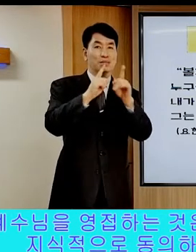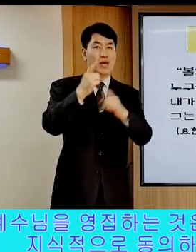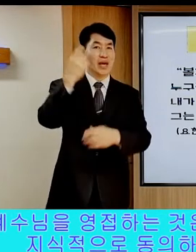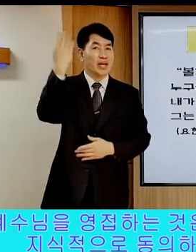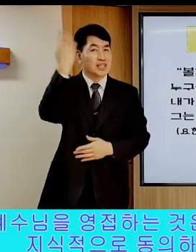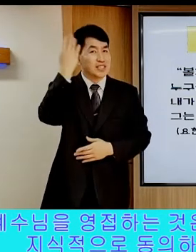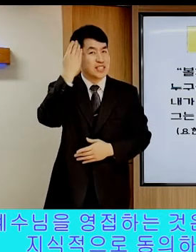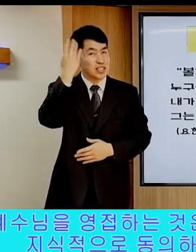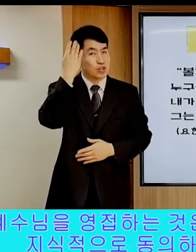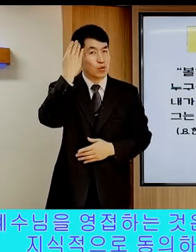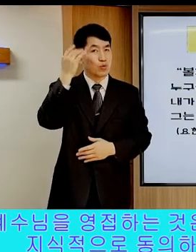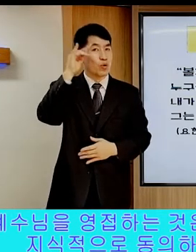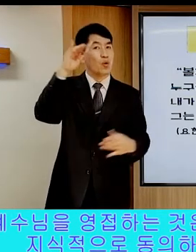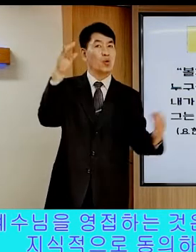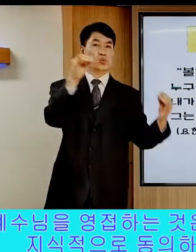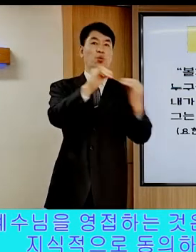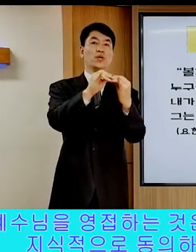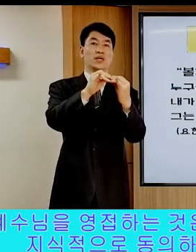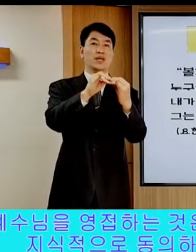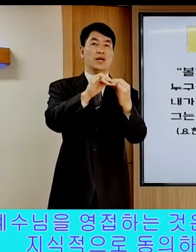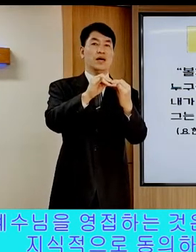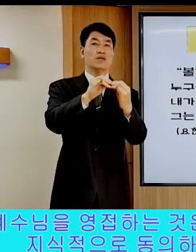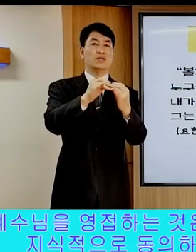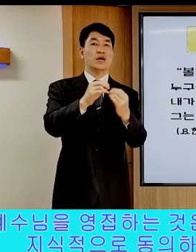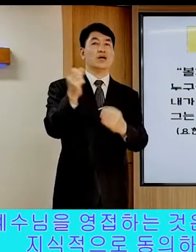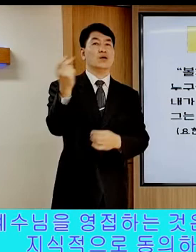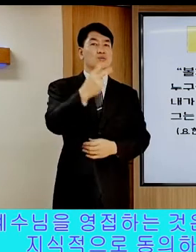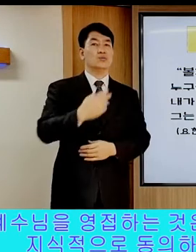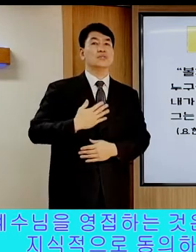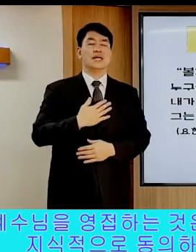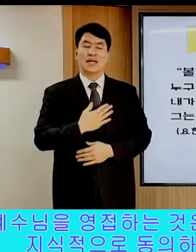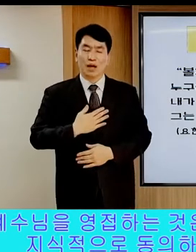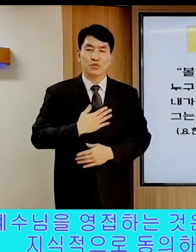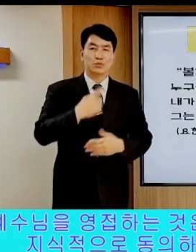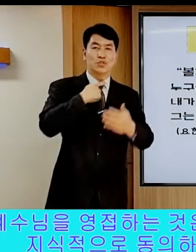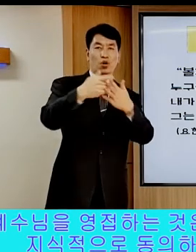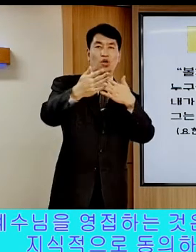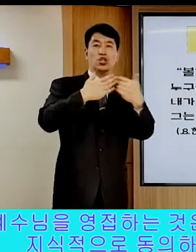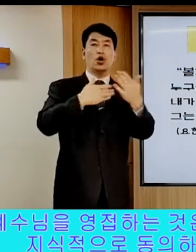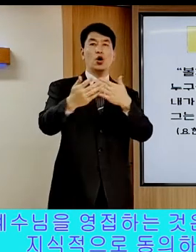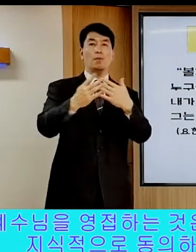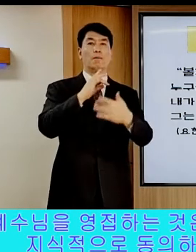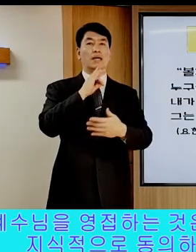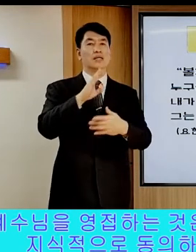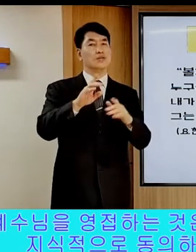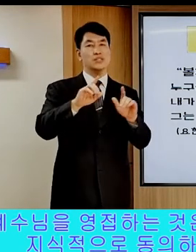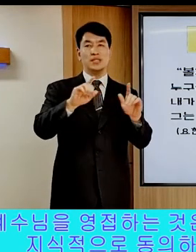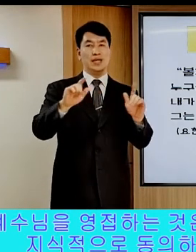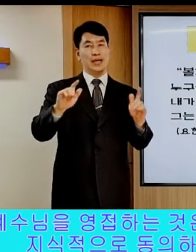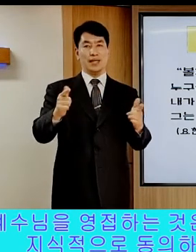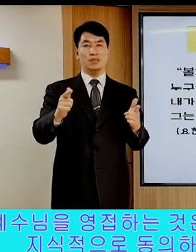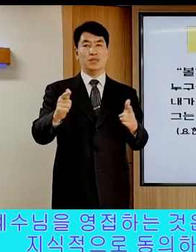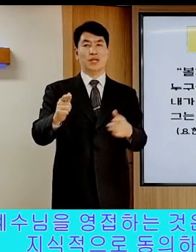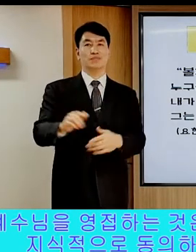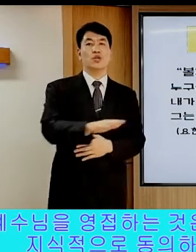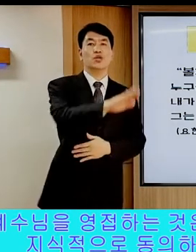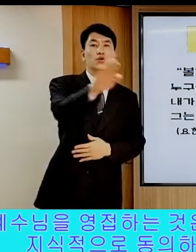말씀에 지식적으로 동의하거나 또는 감정적 경험만 하는 것이 아닙니다.